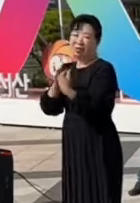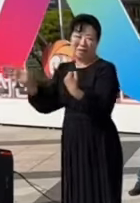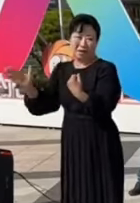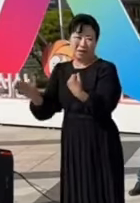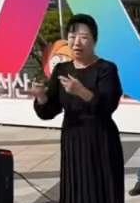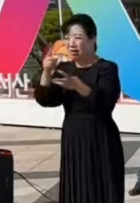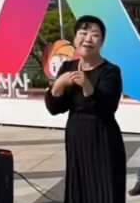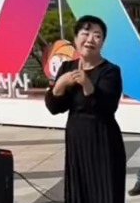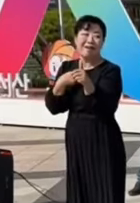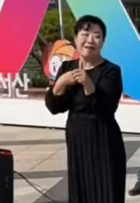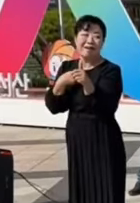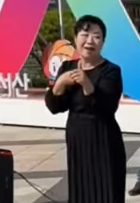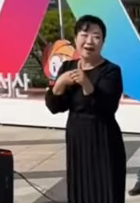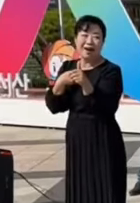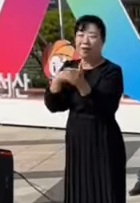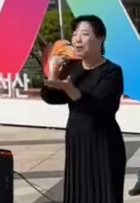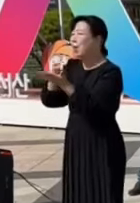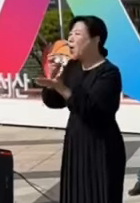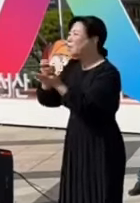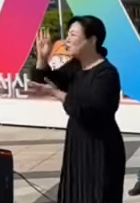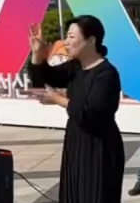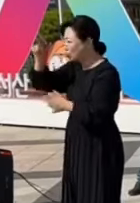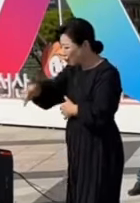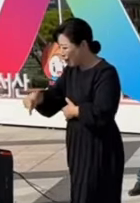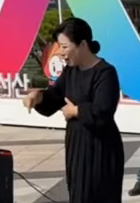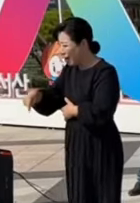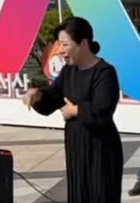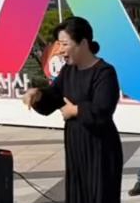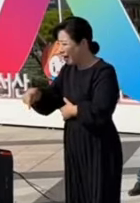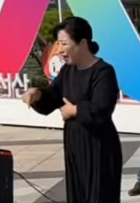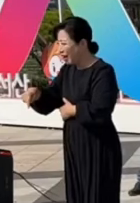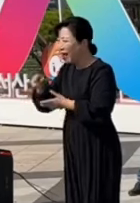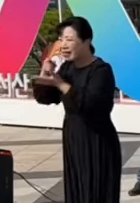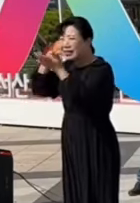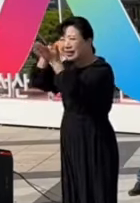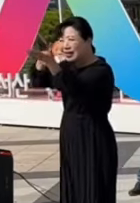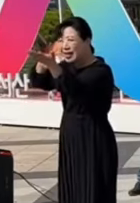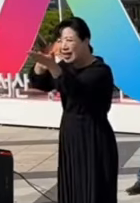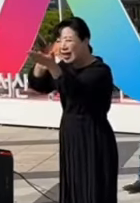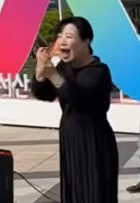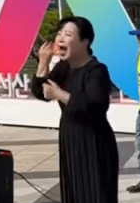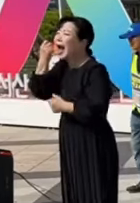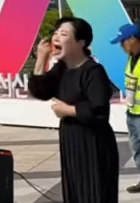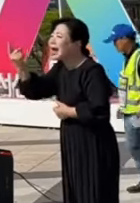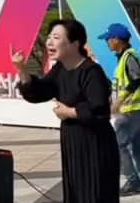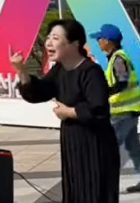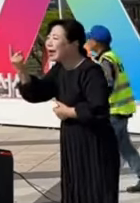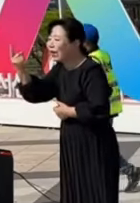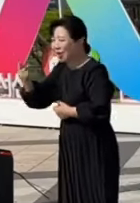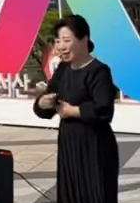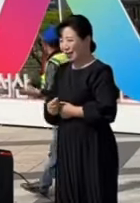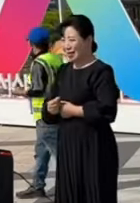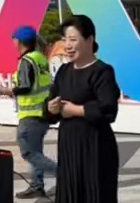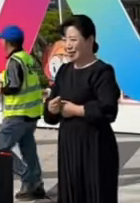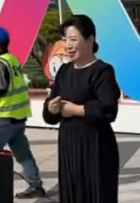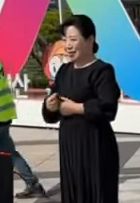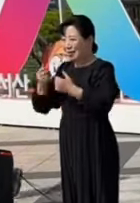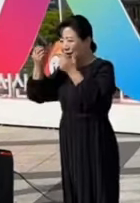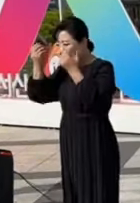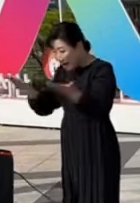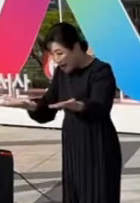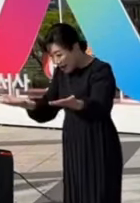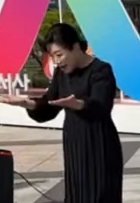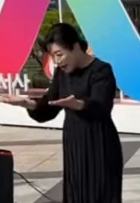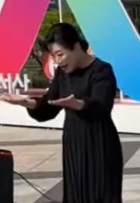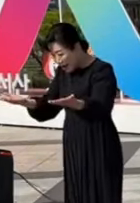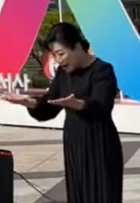저는 윤석열을 법무부에 진정해가지고 2개월 정직을 매겨서 저 대구로